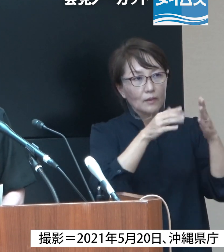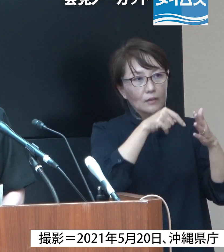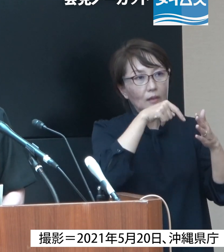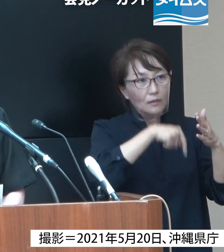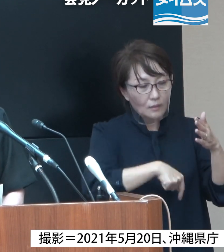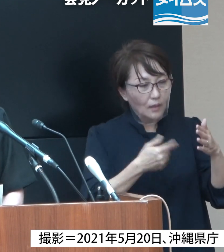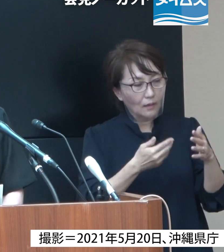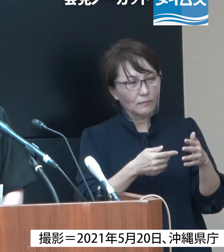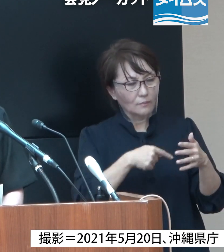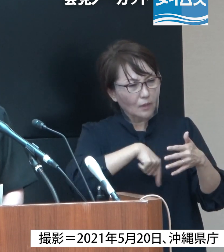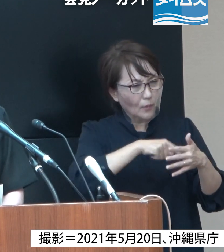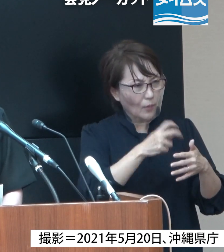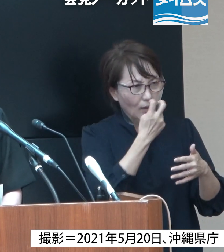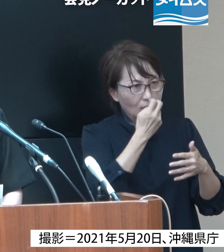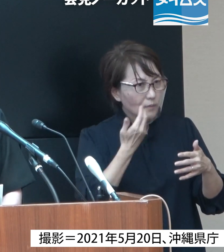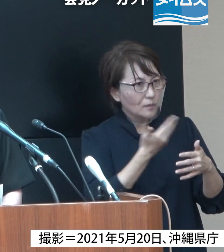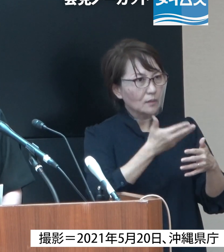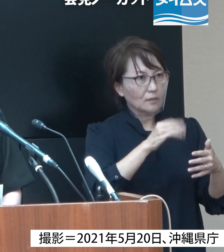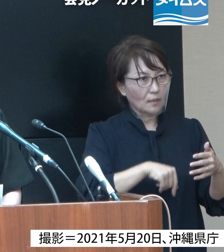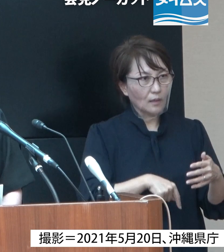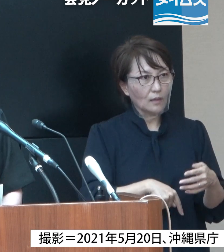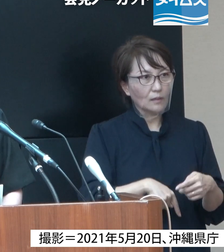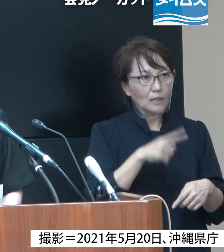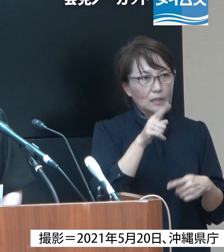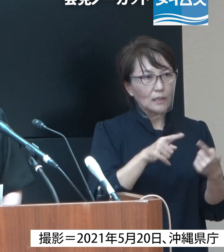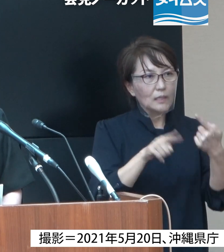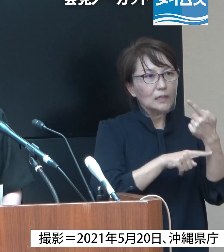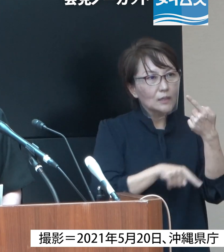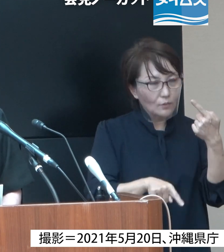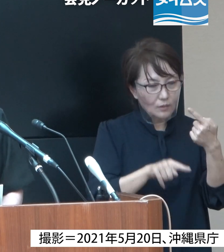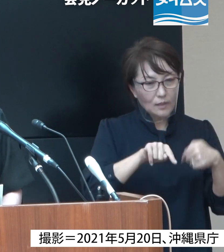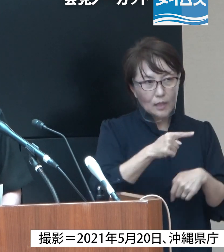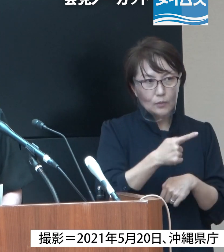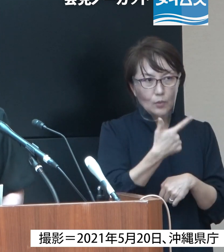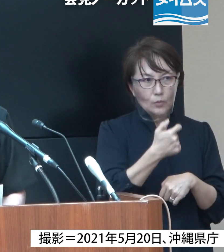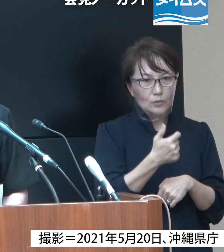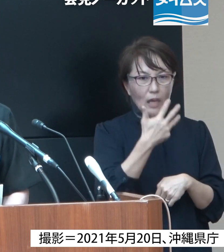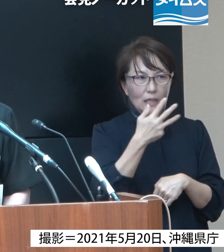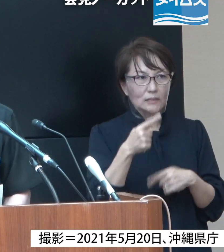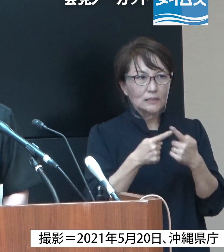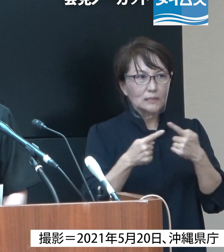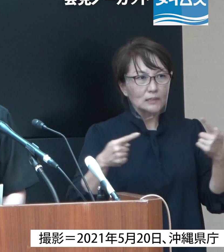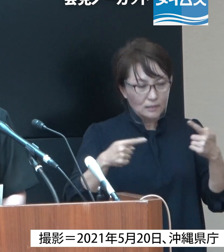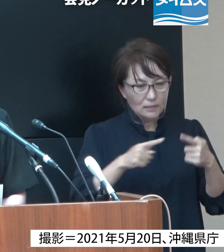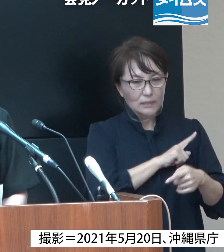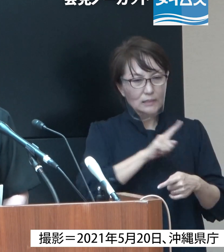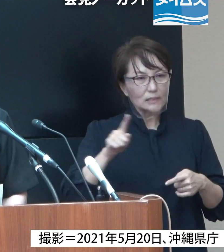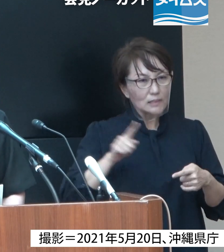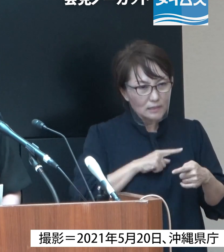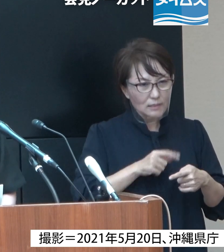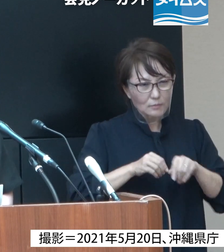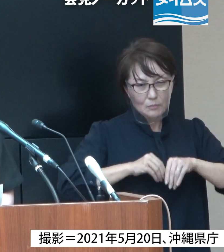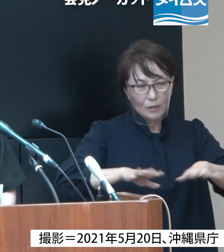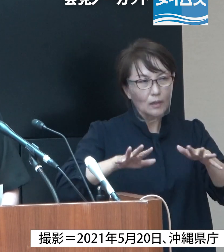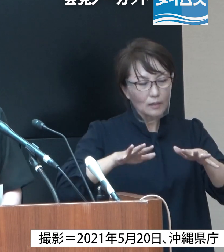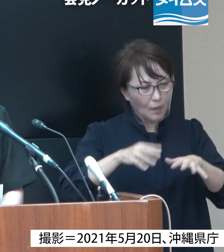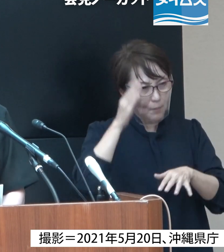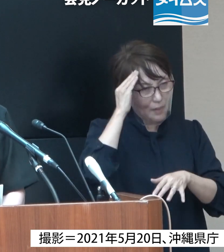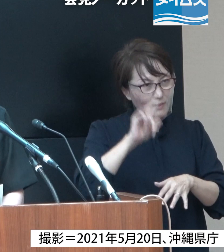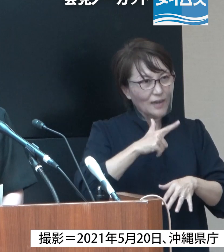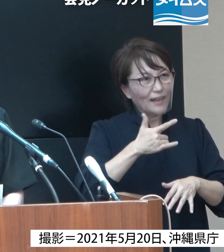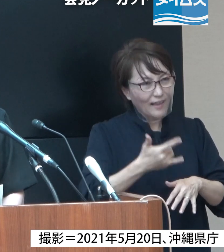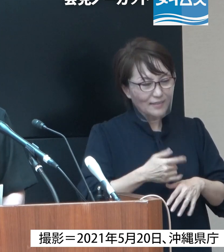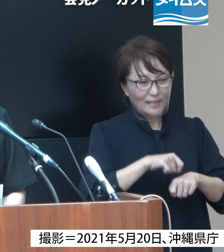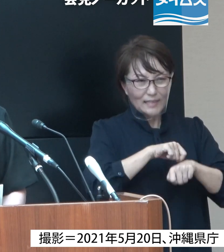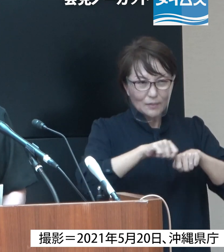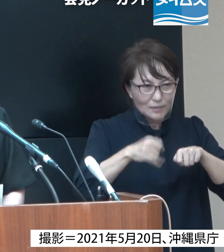したところ、まあ、人への感染者も出ないようにできると、まあ、168人も1日出さないとバカじゃないかというようなご発言もちょっと激しい表現の発